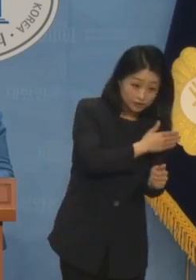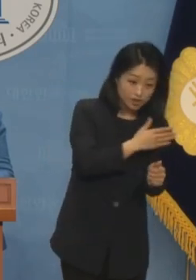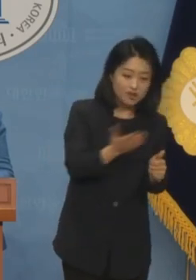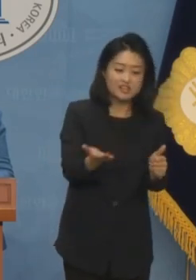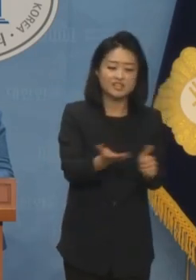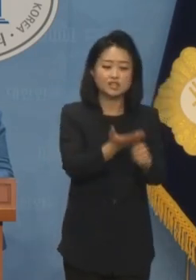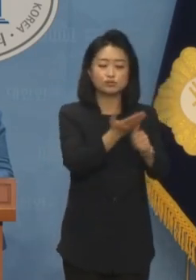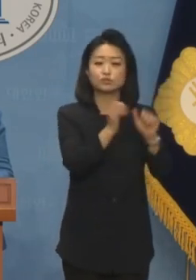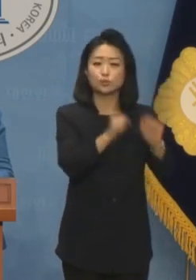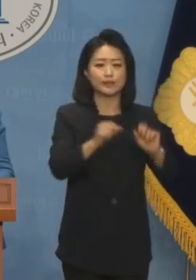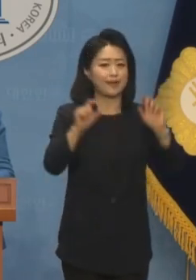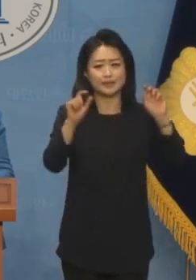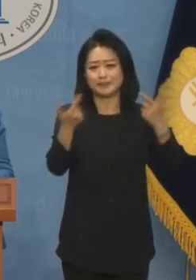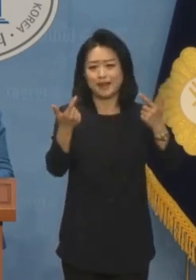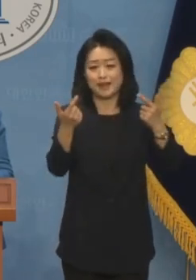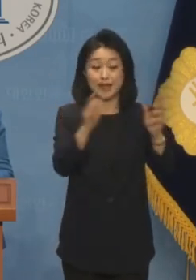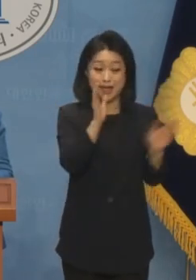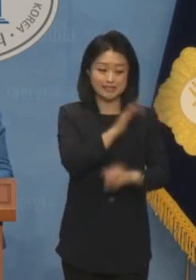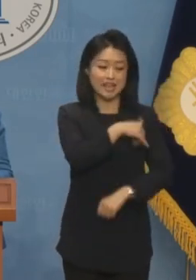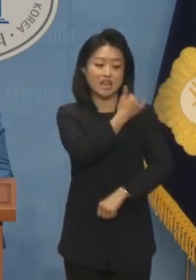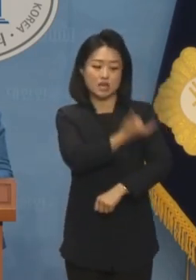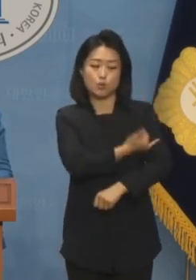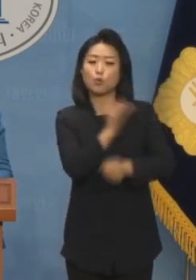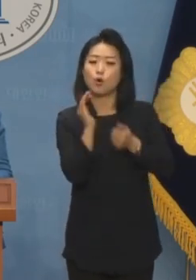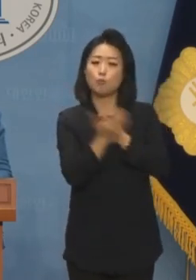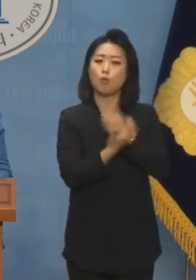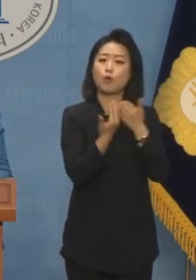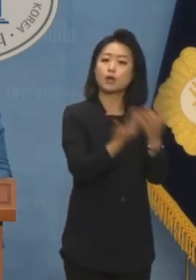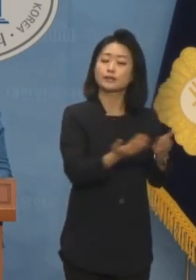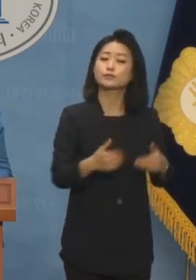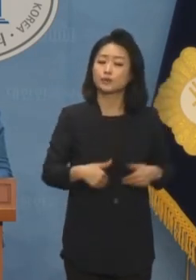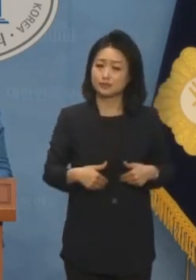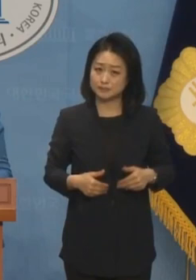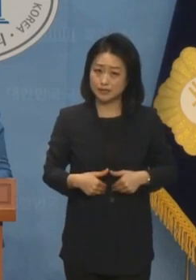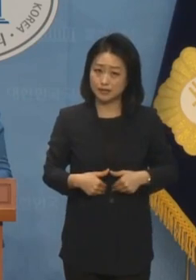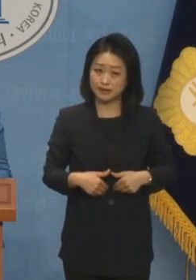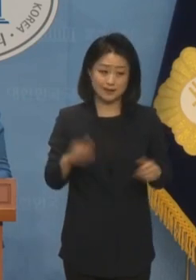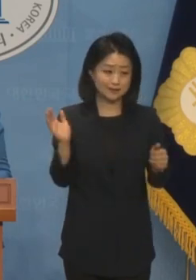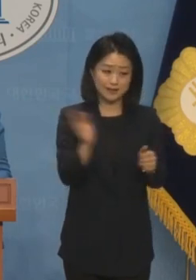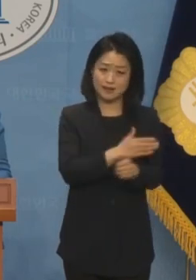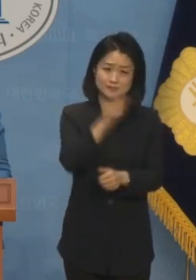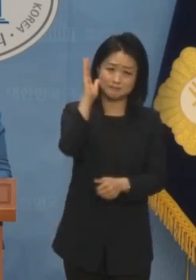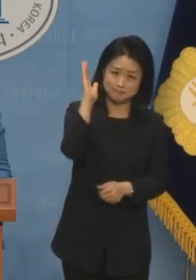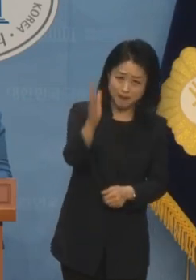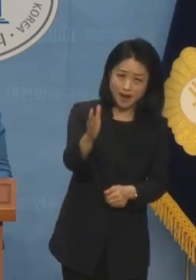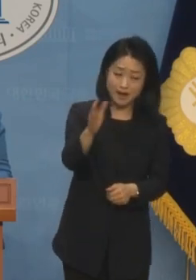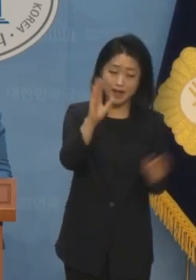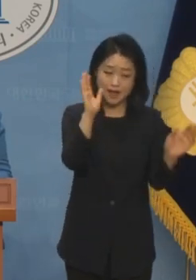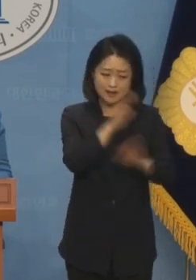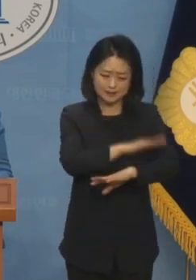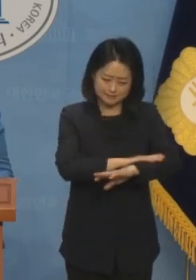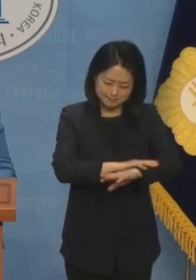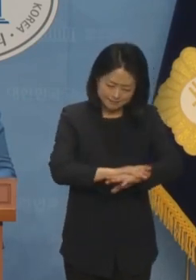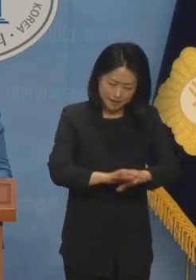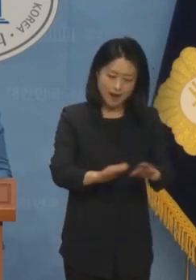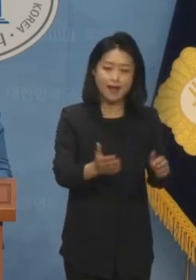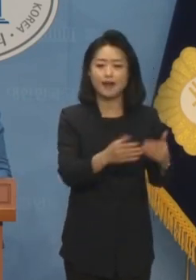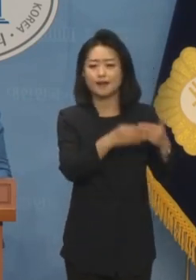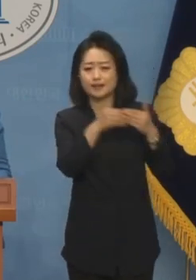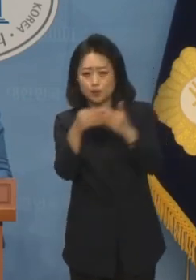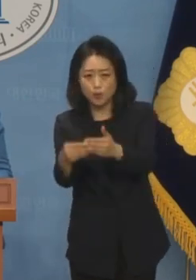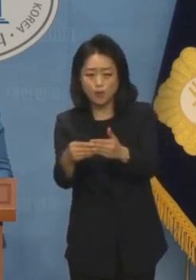키우는 존재가 아니라 학생들의 인권은 보장되어야 합니다. 때리지도 말고 학생들을 잘